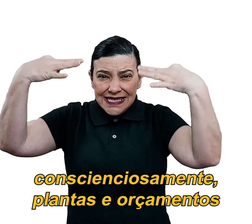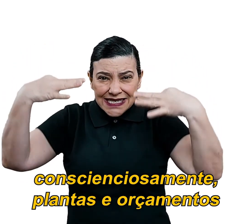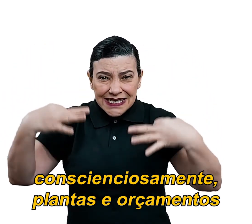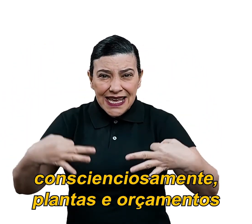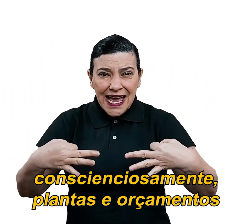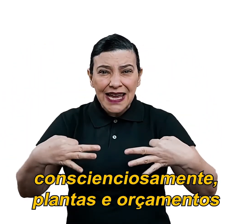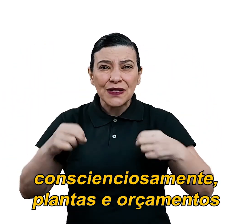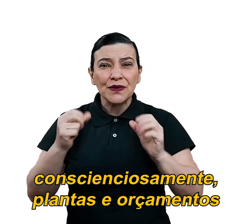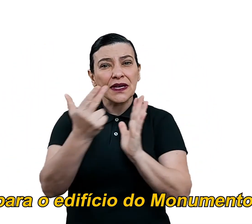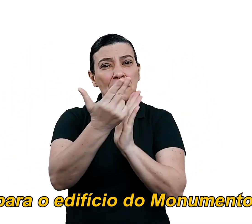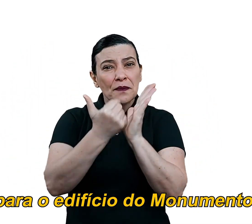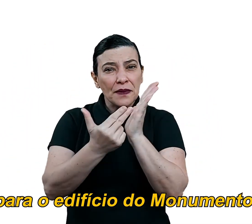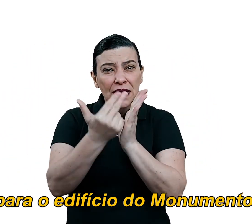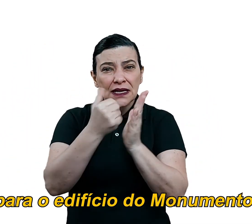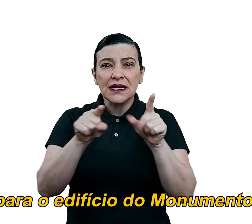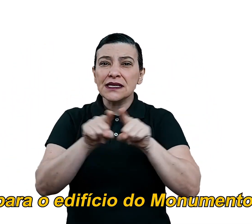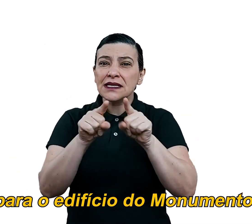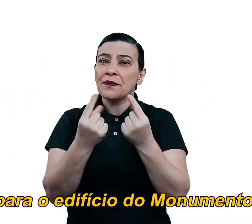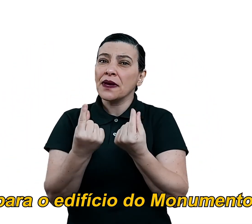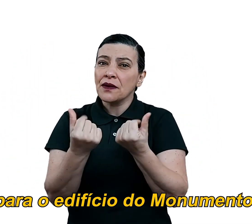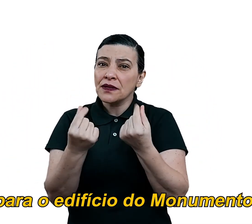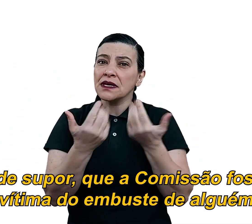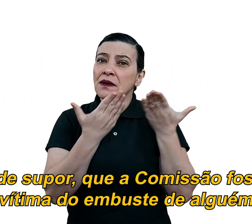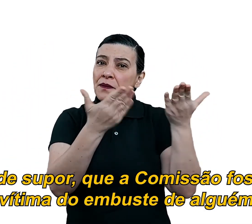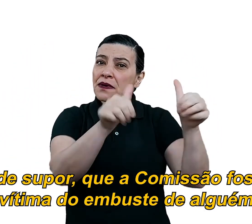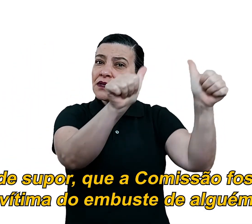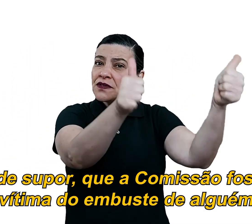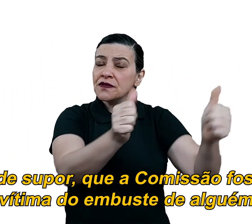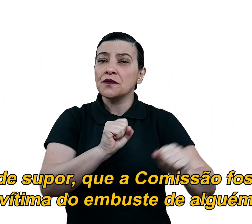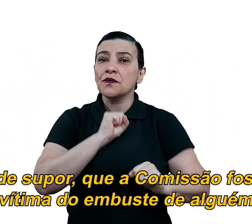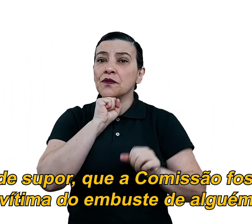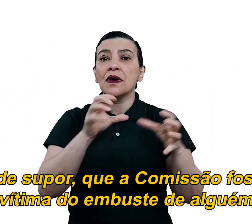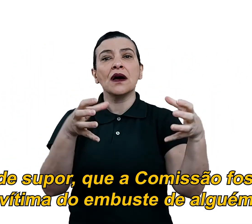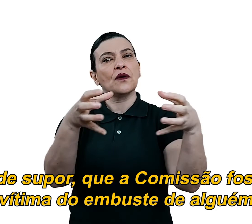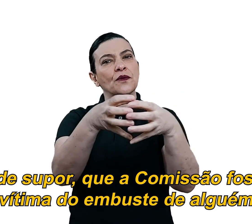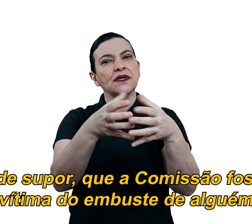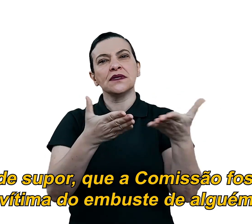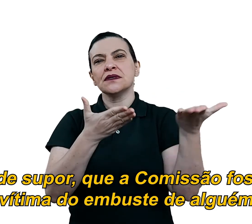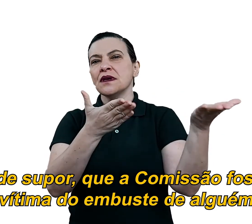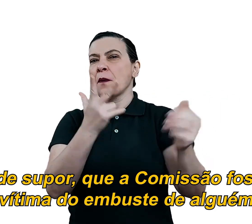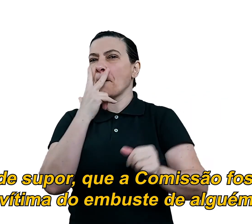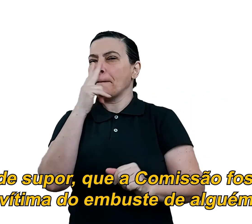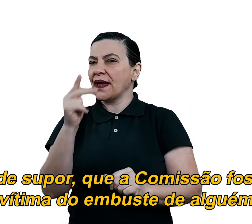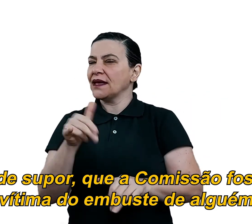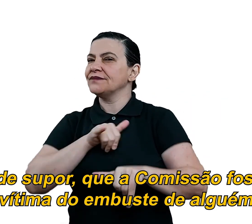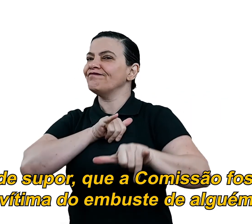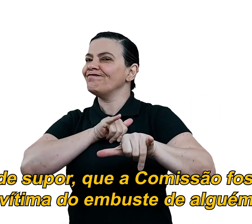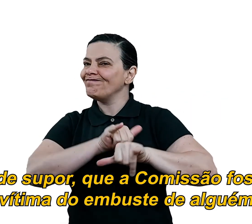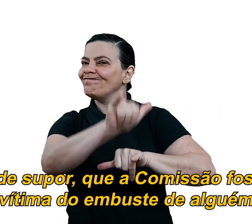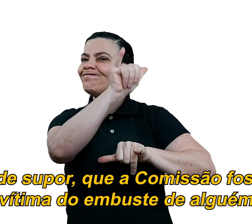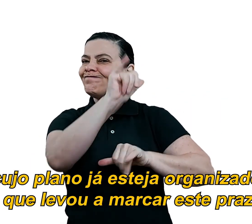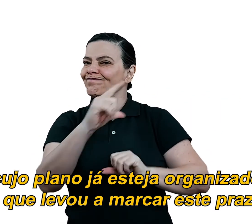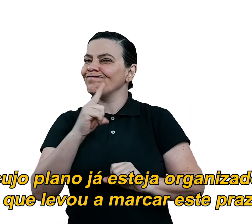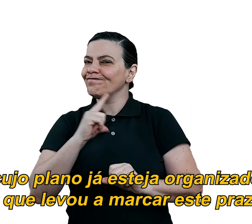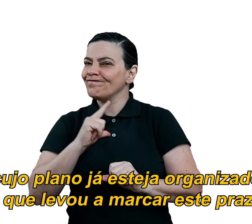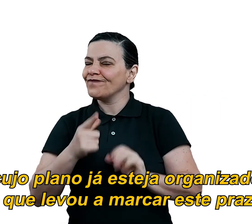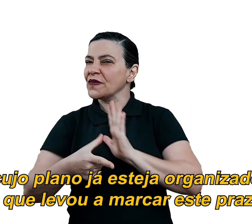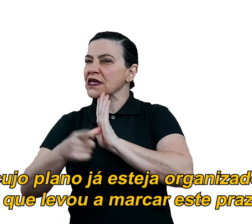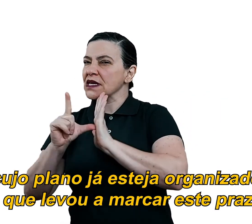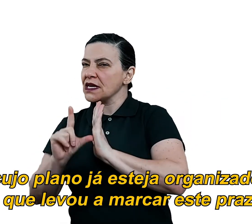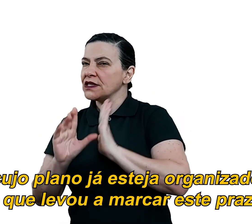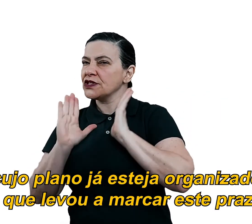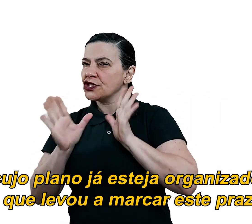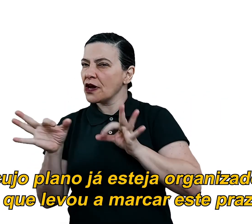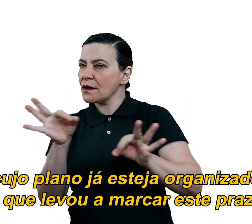conscienciosamente plantas e orçamentos para o edifício do monumento. É de supor que a comissão fosse vítima do embuste de alguém cujo